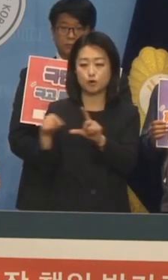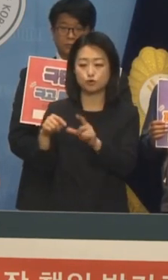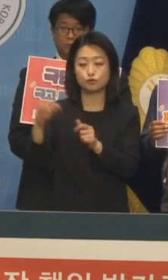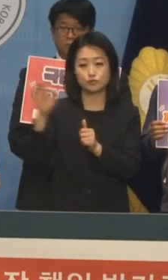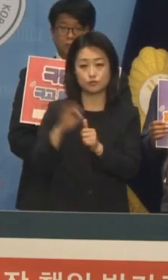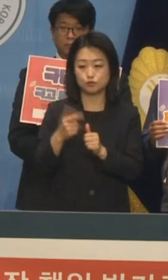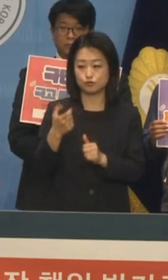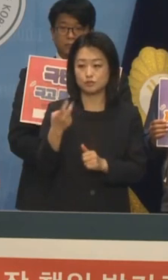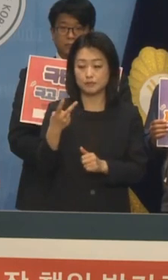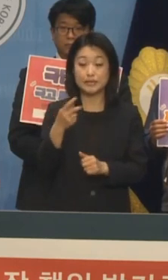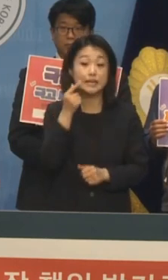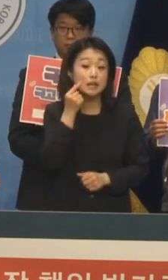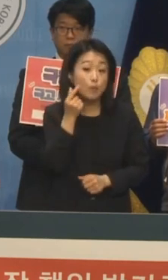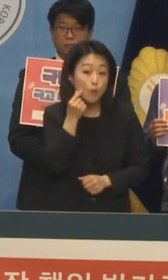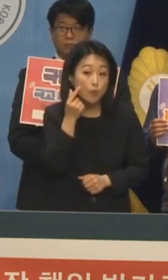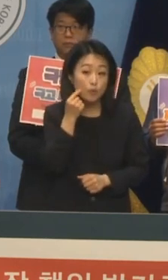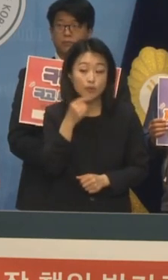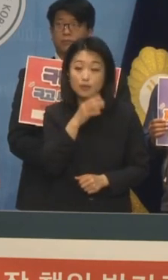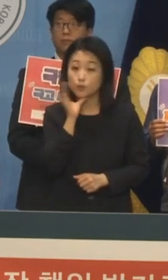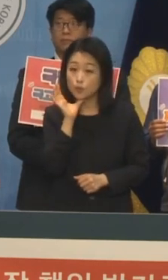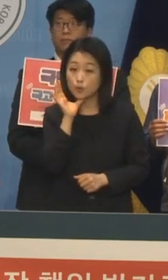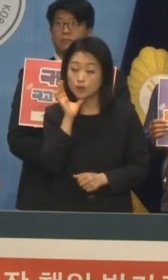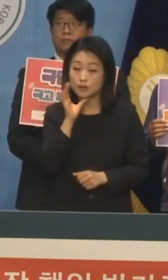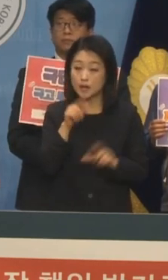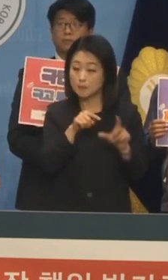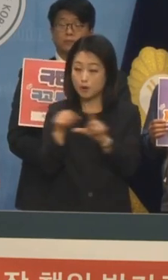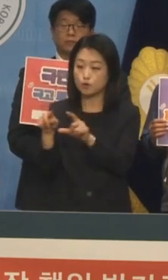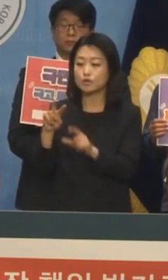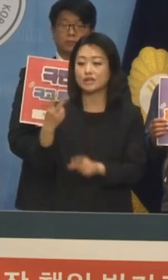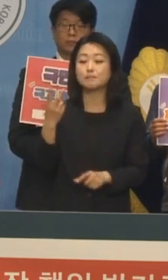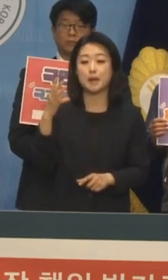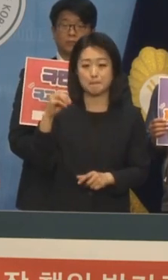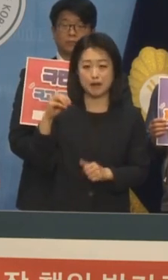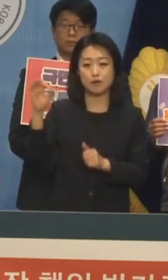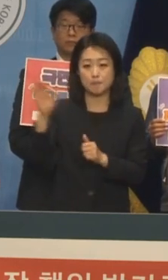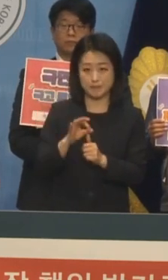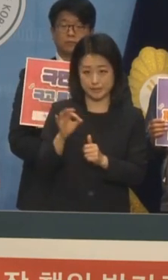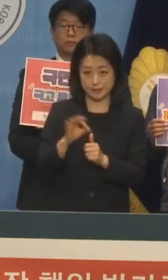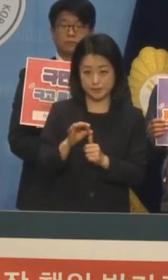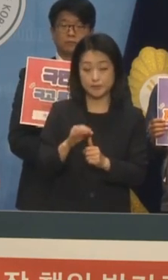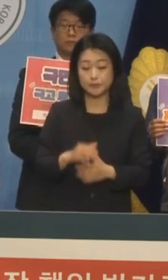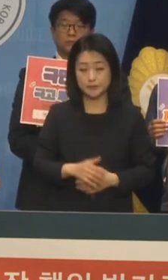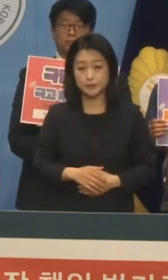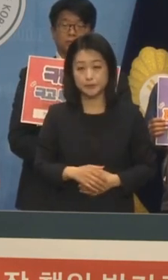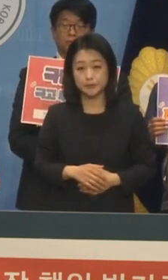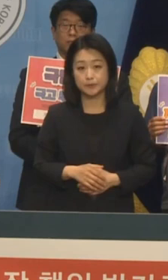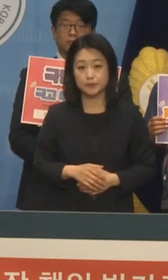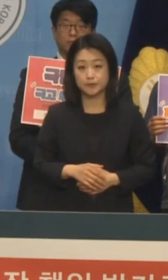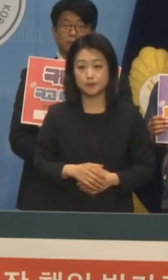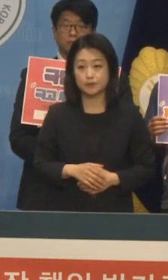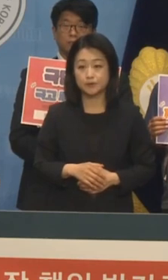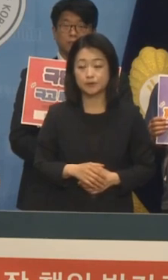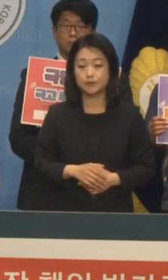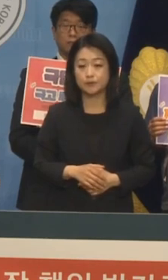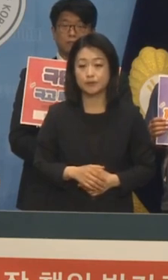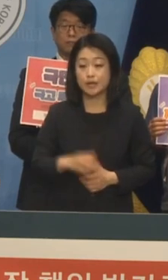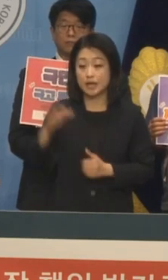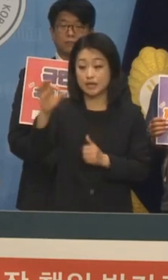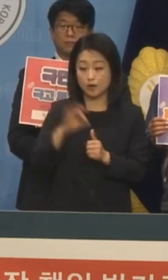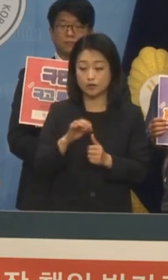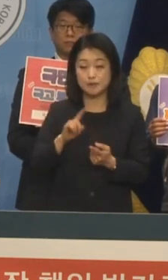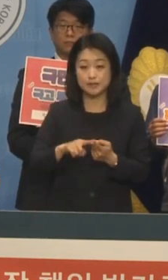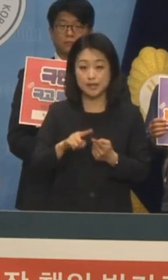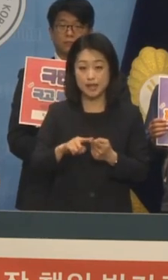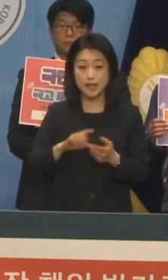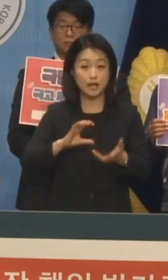일본의 후생연금은 일본의 노인들은 평균 200만 원 정도 받고 있습니다. 당장 하고 있는 이 연금